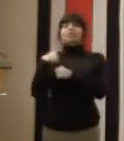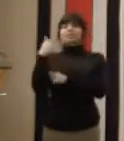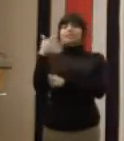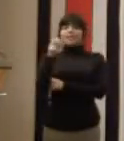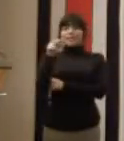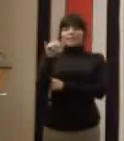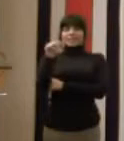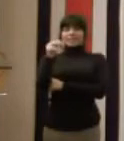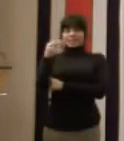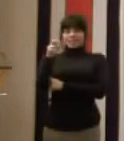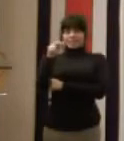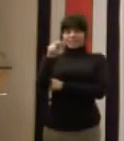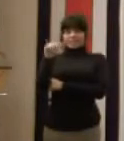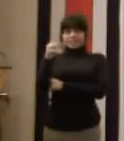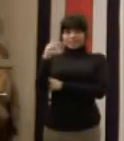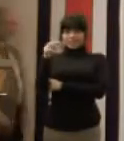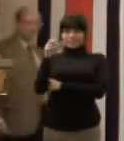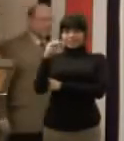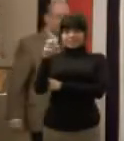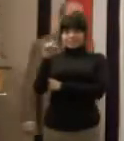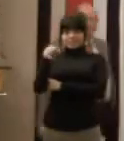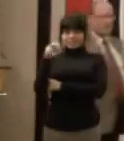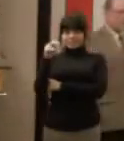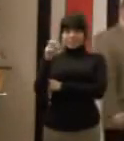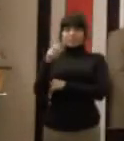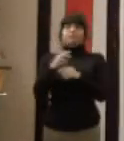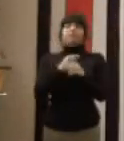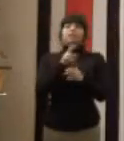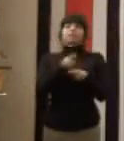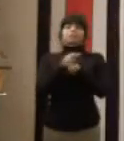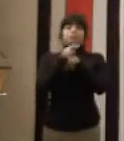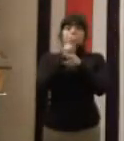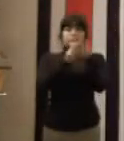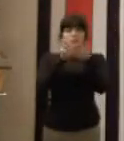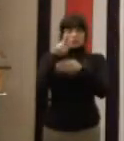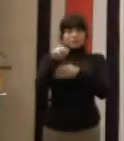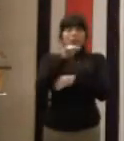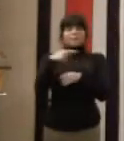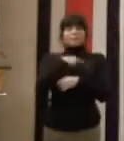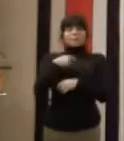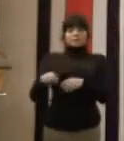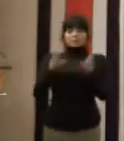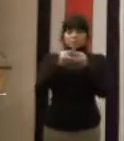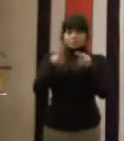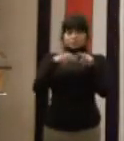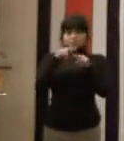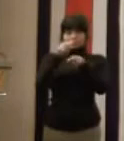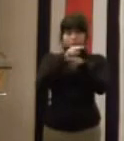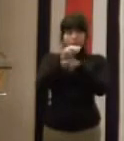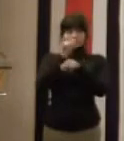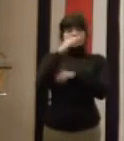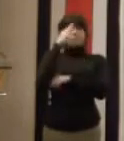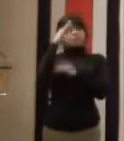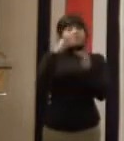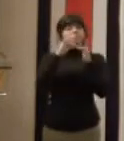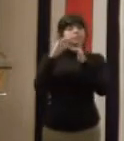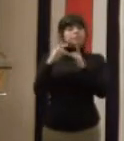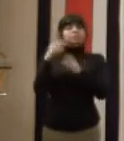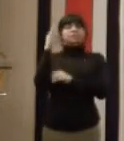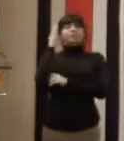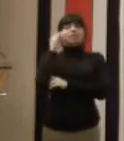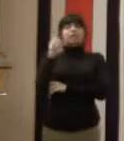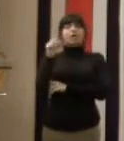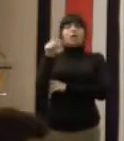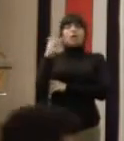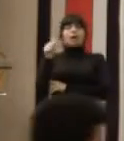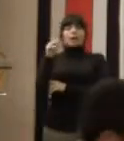Henning Jensen, rector de la Universidad de Costa Rica y presidente del Consejo Nacional de Rectores, Saludamos muy especialmente a la señora